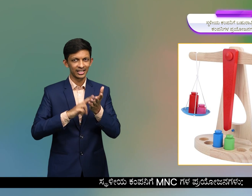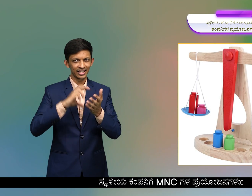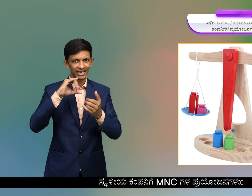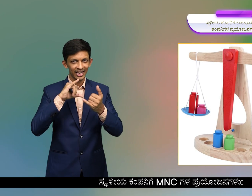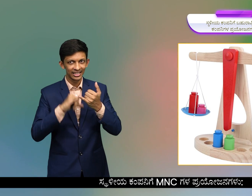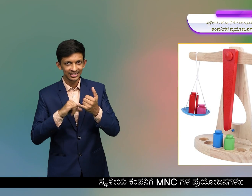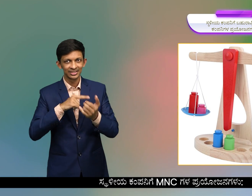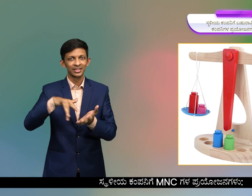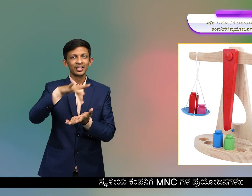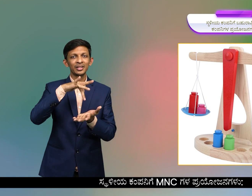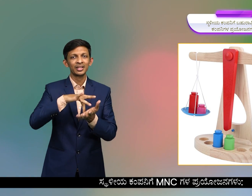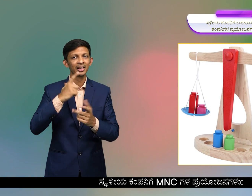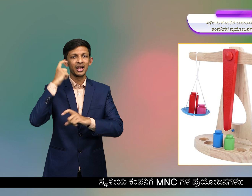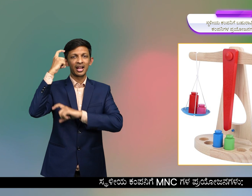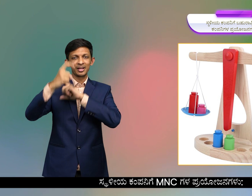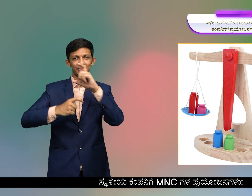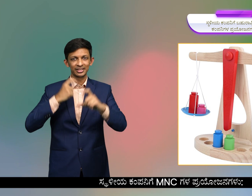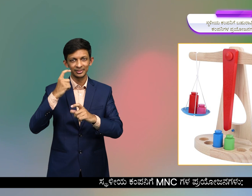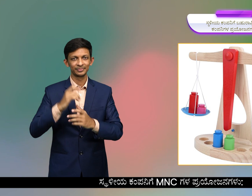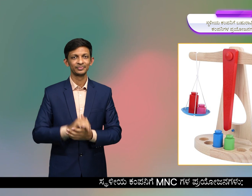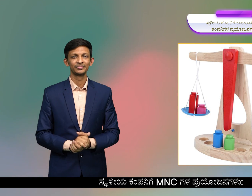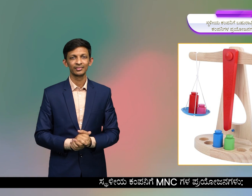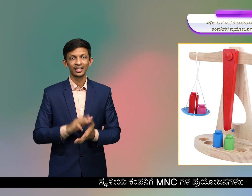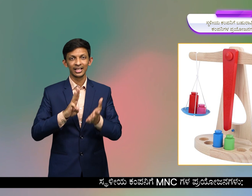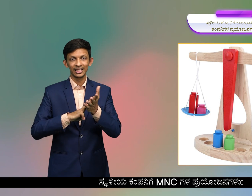ಸ್ಥಳೀಯ ಕಂಪನಿಗಳಿಗೆ ಎಂಎನ್ಸಿಗಳ ಪ್ರಯೋಜನಗಳು.